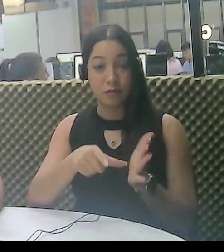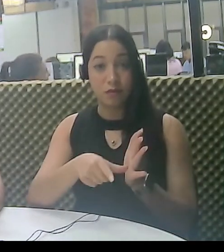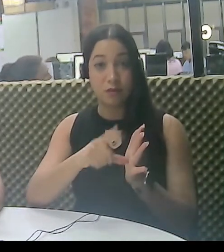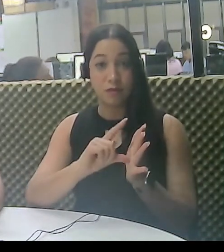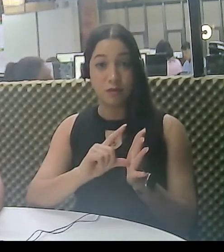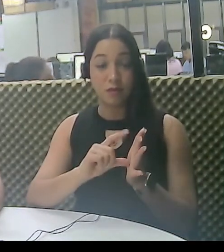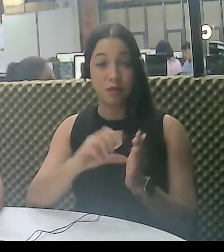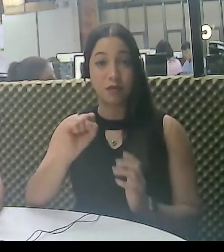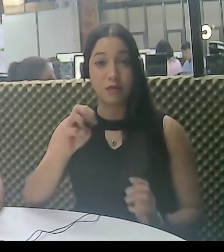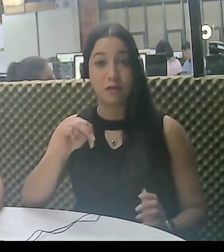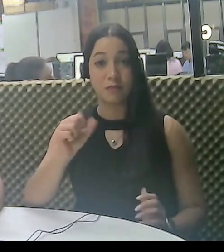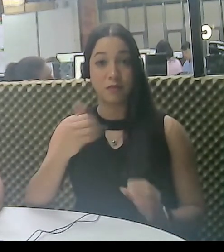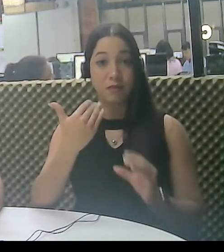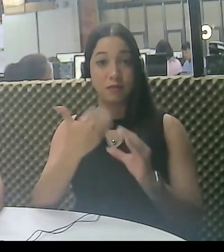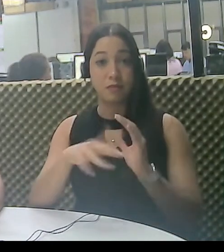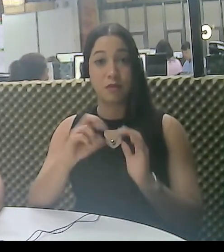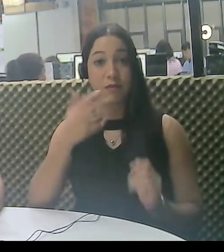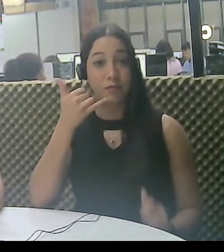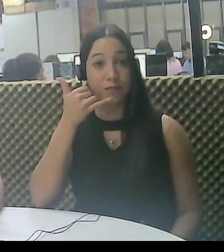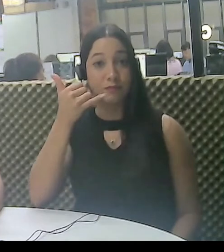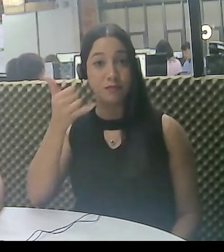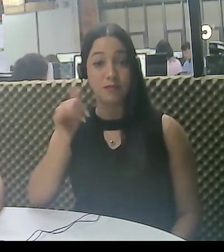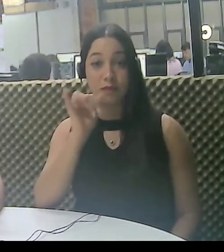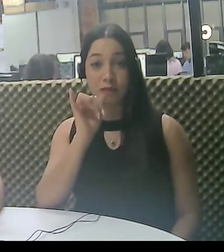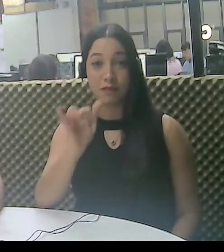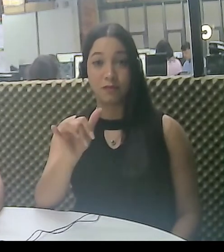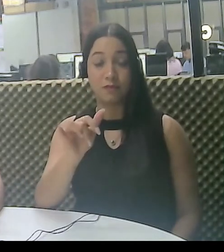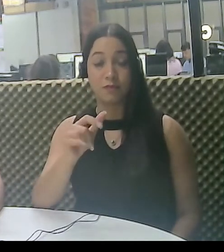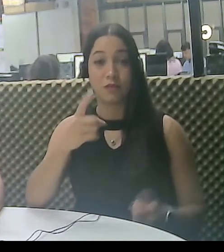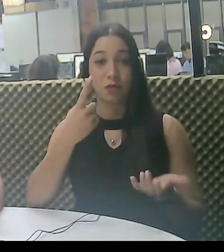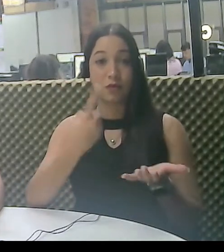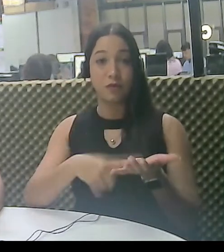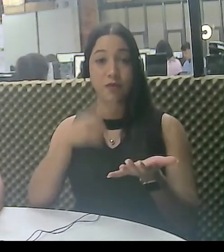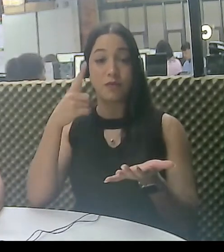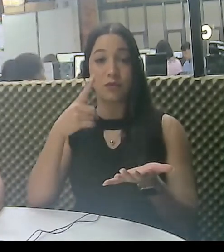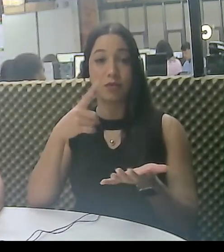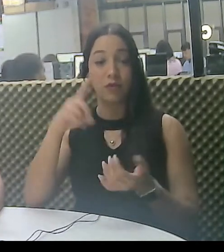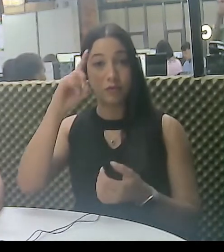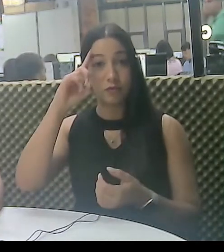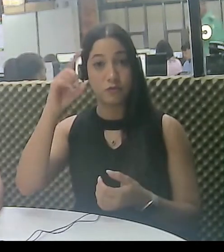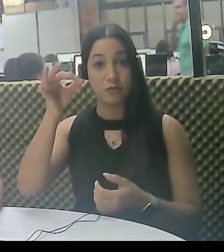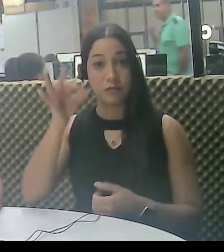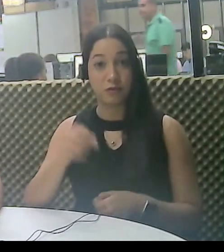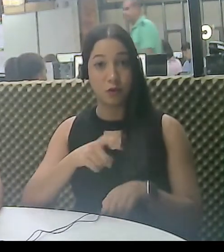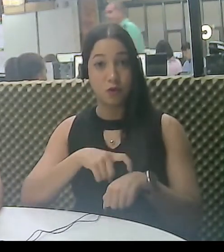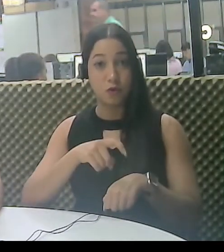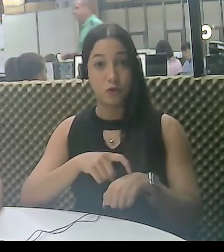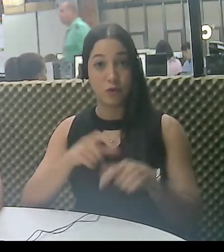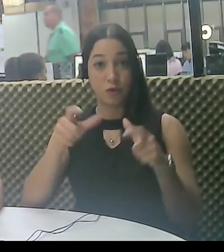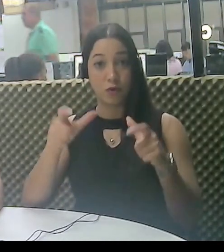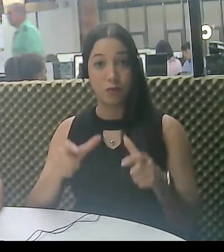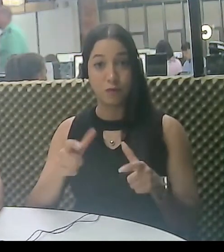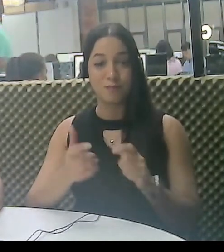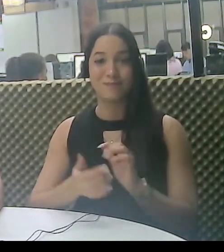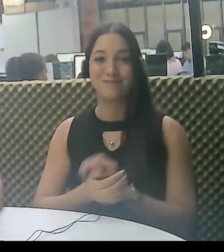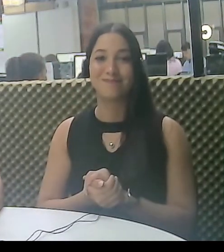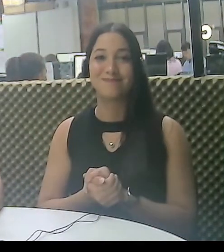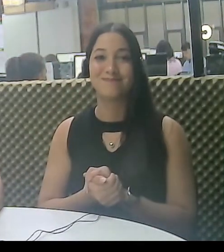previamente via SMS ou por ligação o aviso da castração ressaltando a data, horário e local.